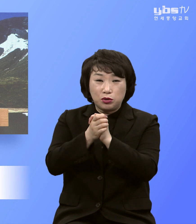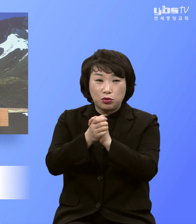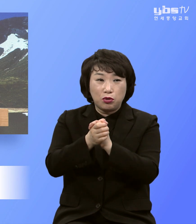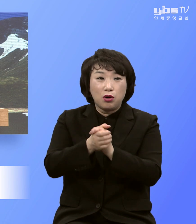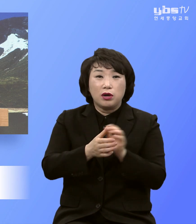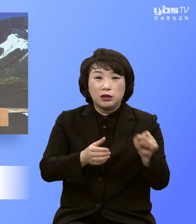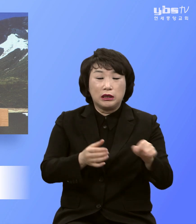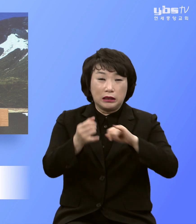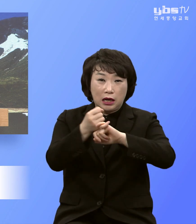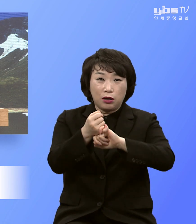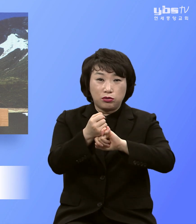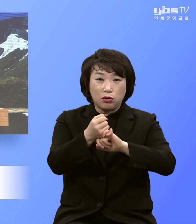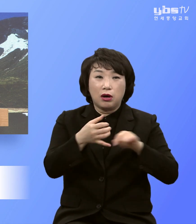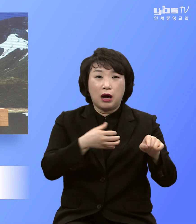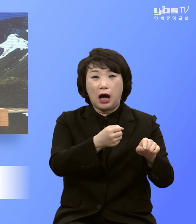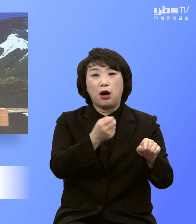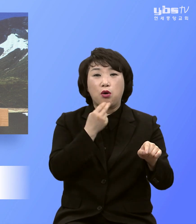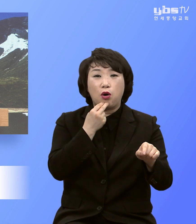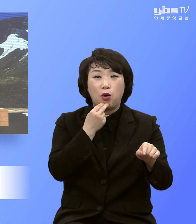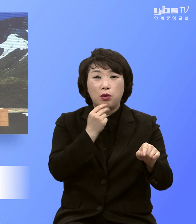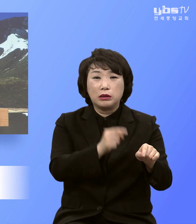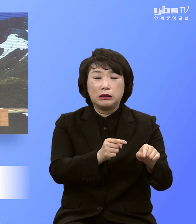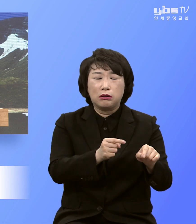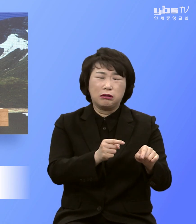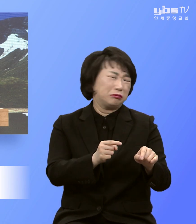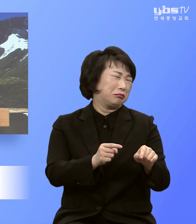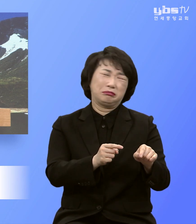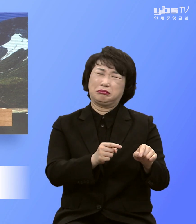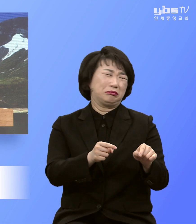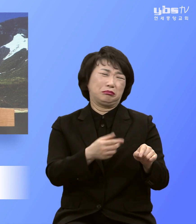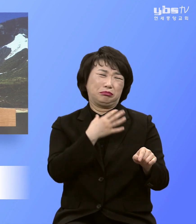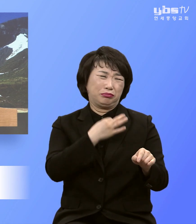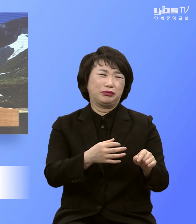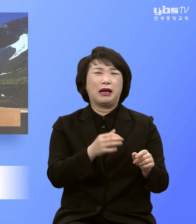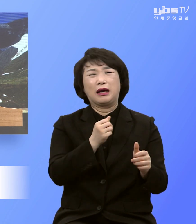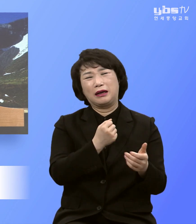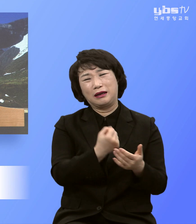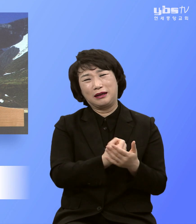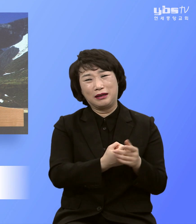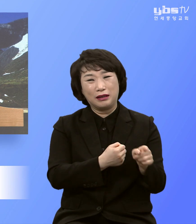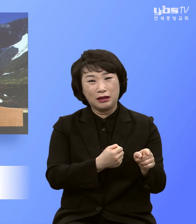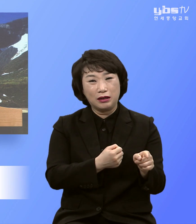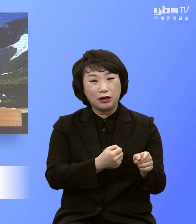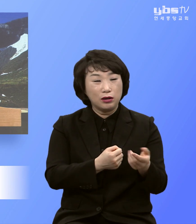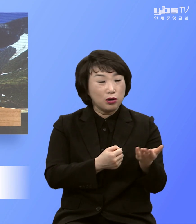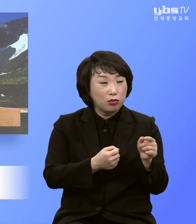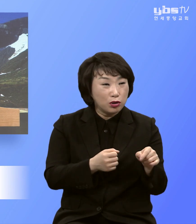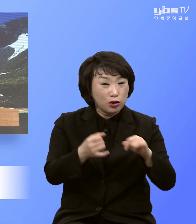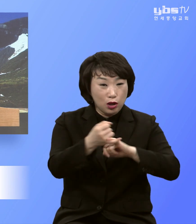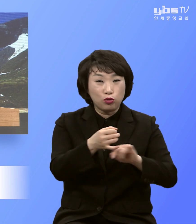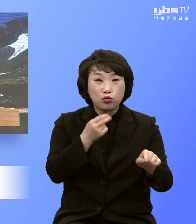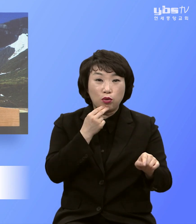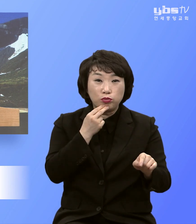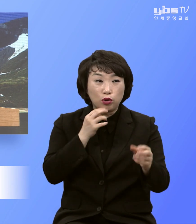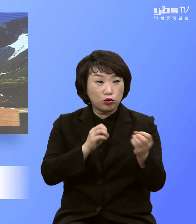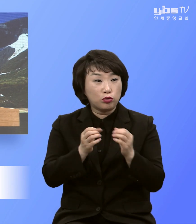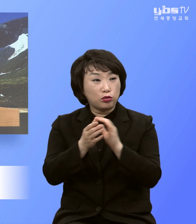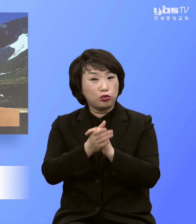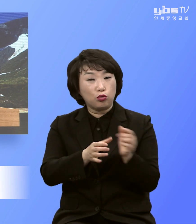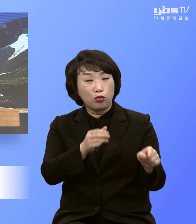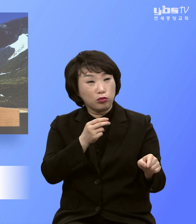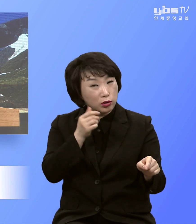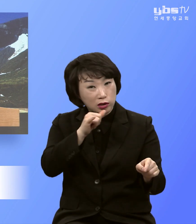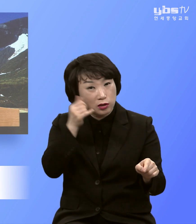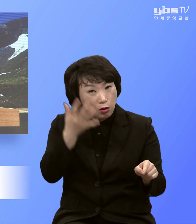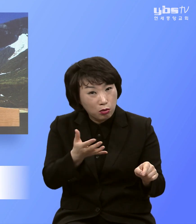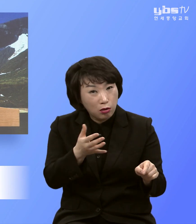대한 약속을 갖지 못한 아주 불행한 자. 이 사람들이 뭐 약속도 없는데 무슨 기도를